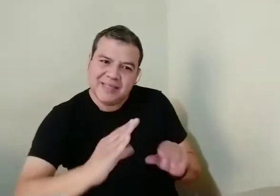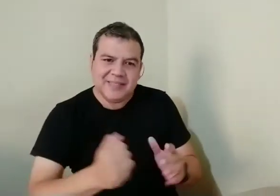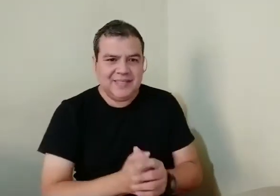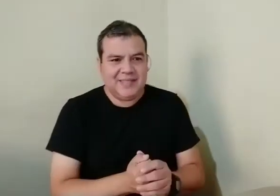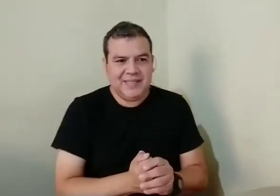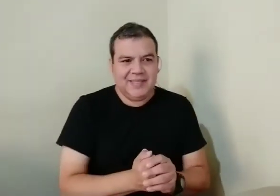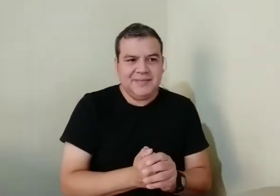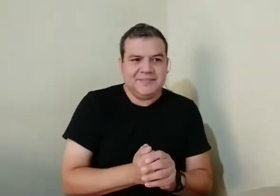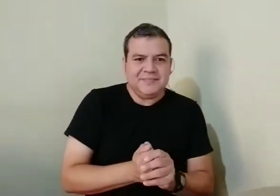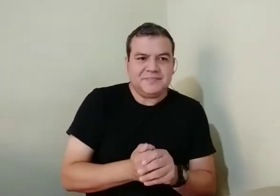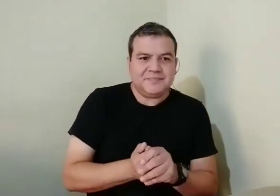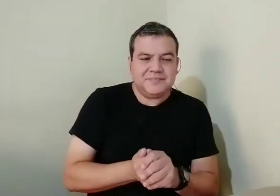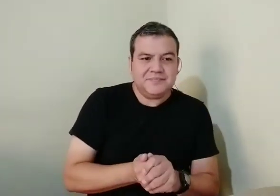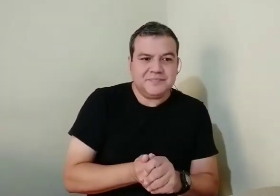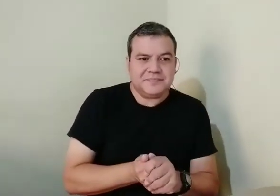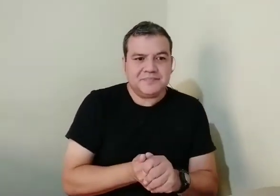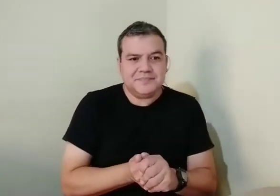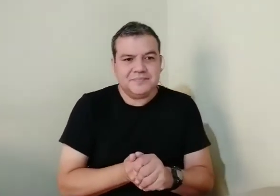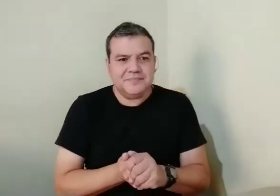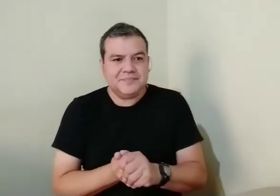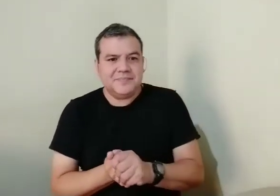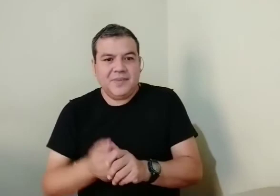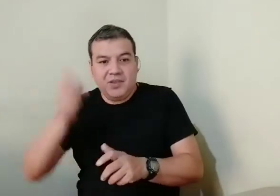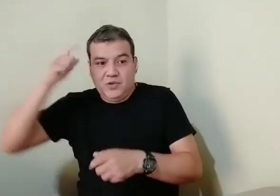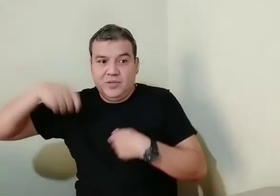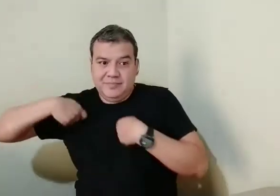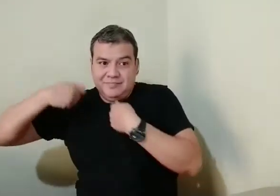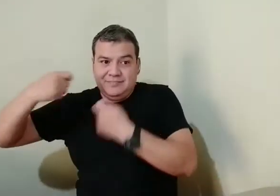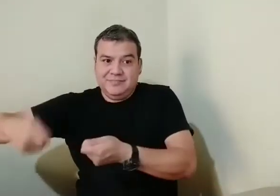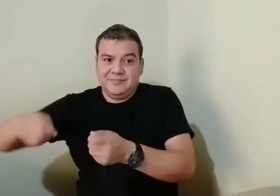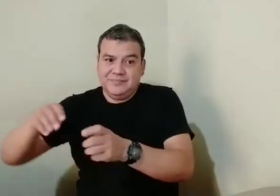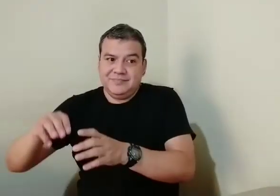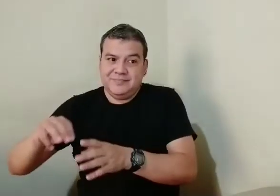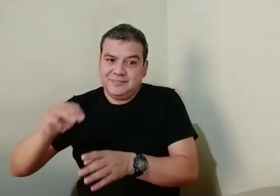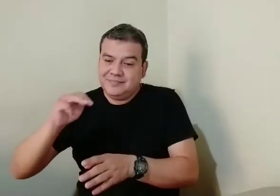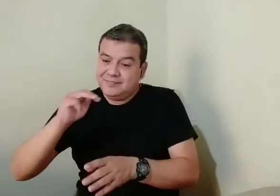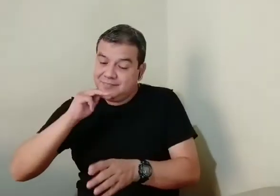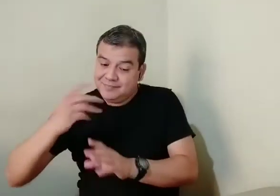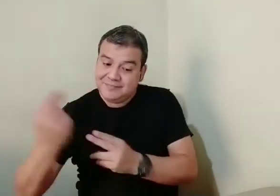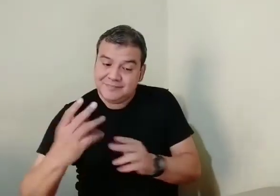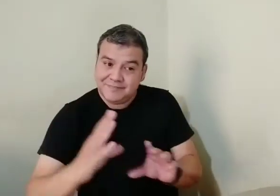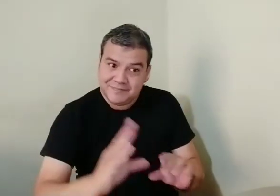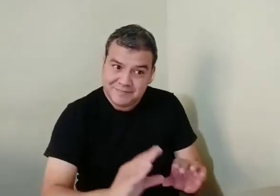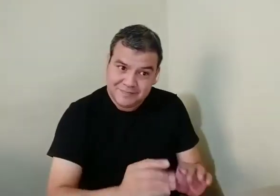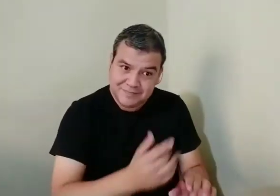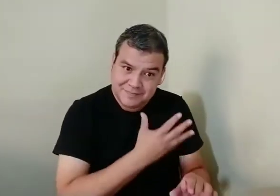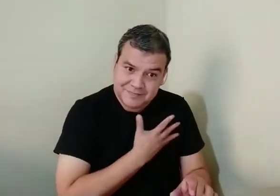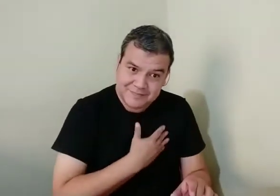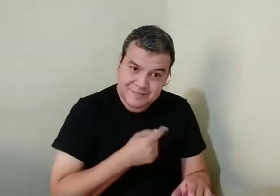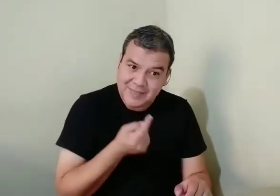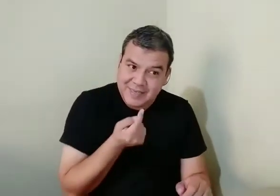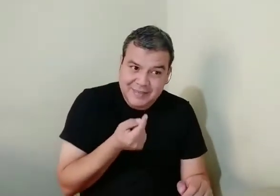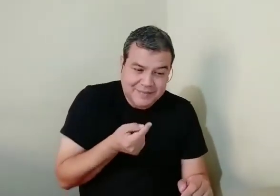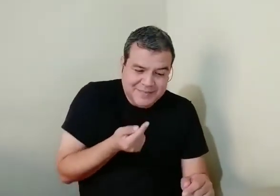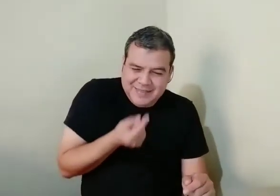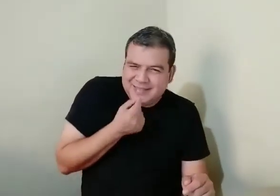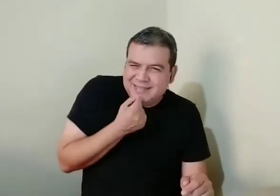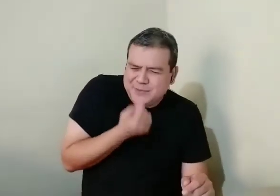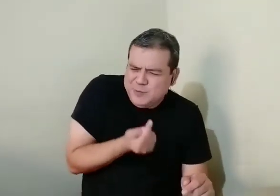momento crucial en que los padres deben satisfacer las necesidades de sus hijos relacionadas con el amor y